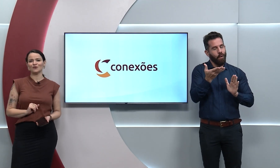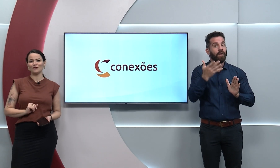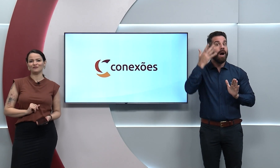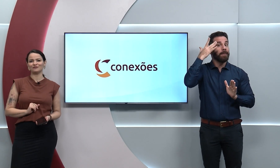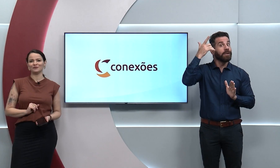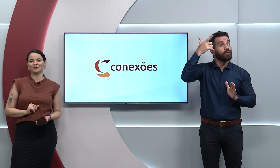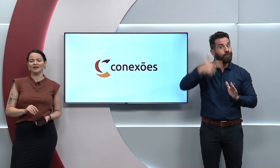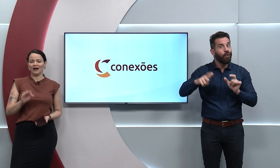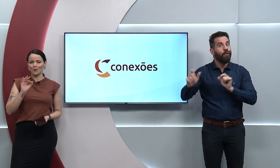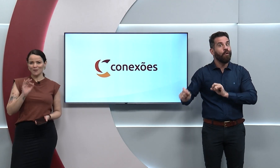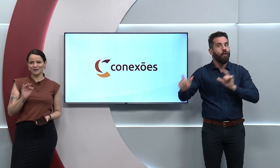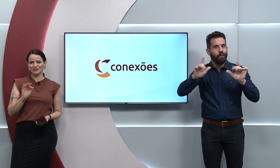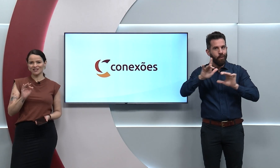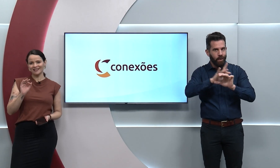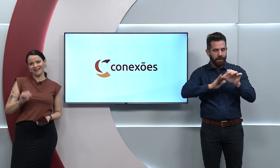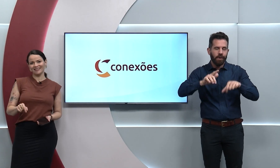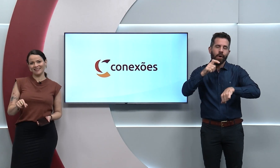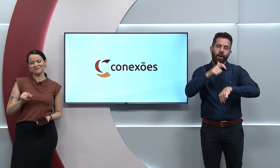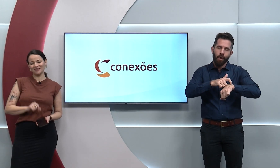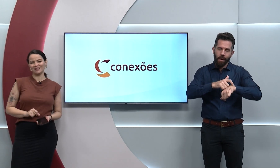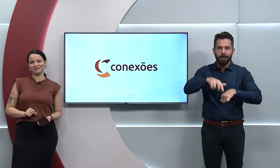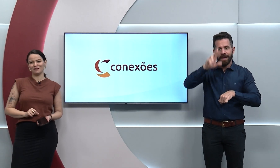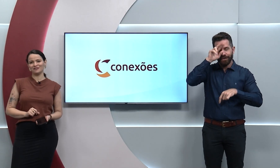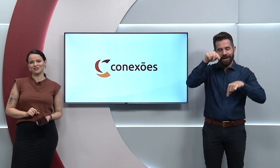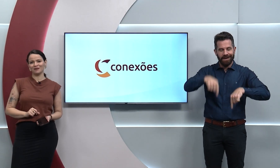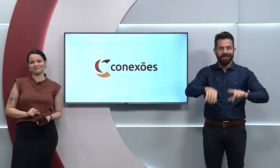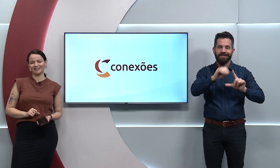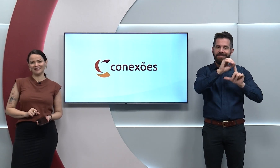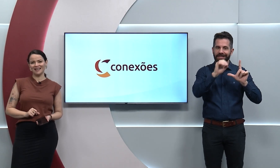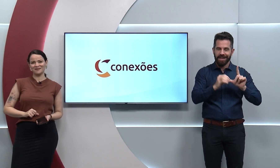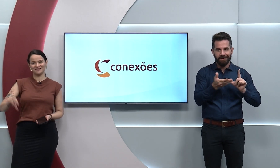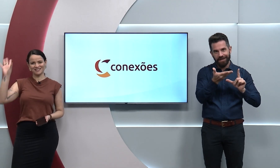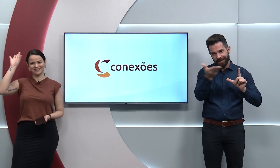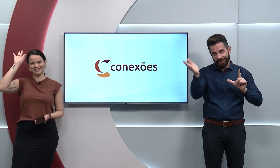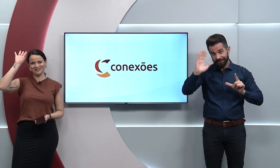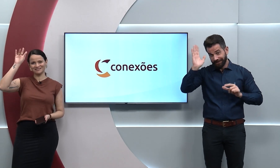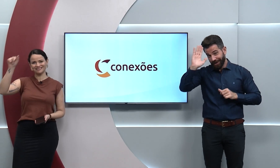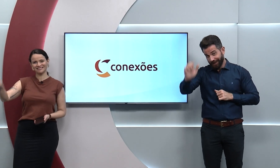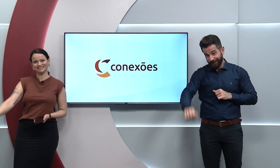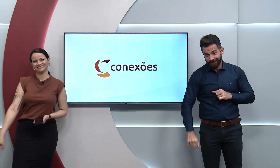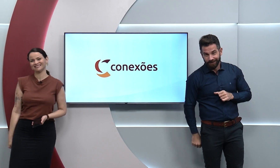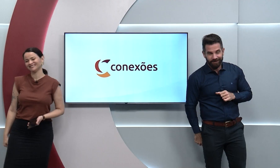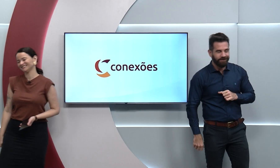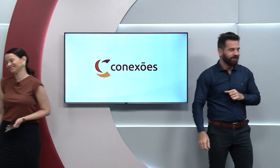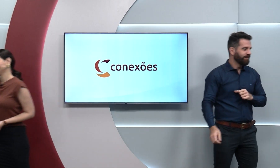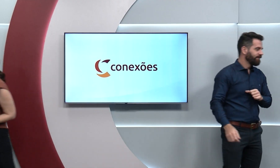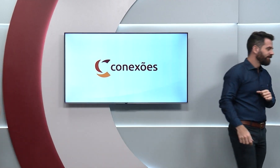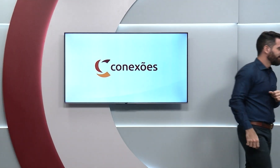Conexões de novo, viu? Ao meio-dia aqui na TV UFG. Até lá. Tchau, tchau.